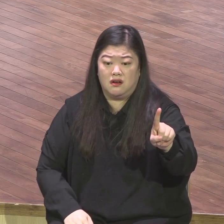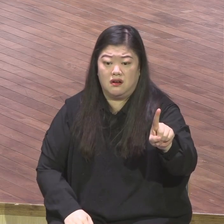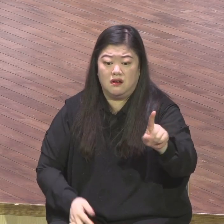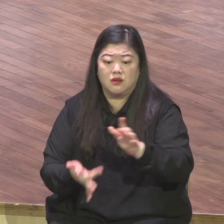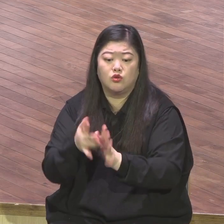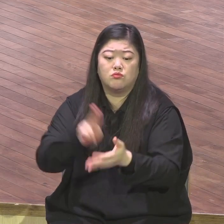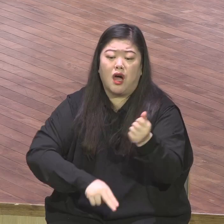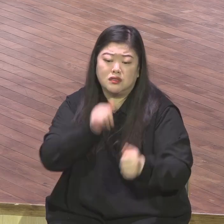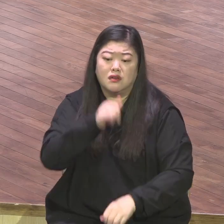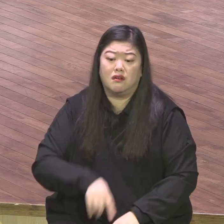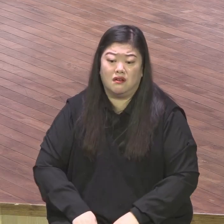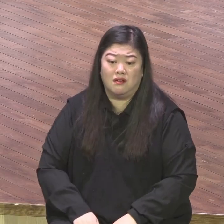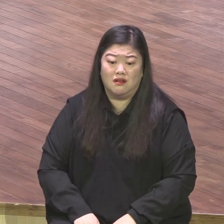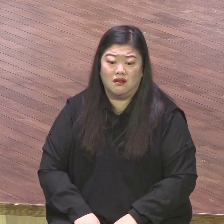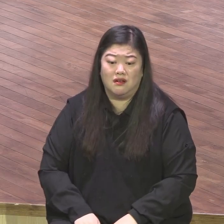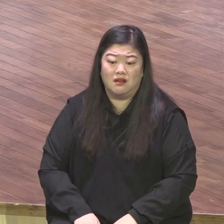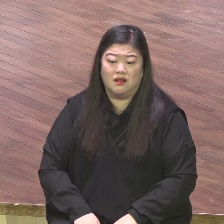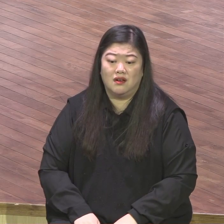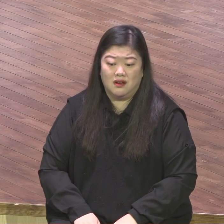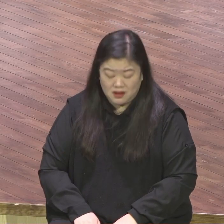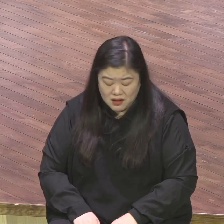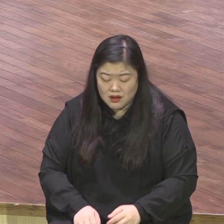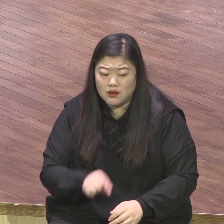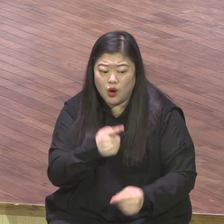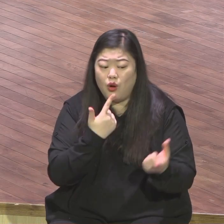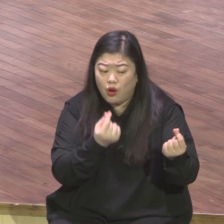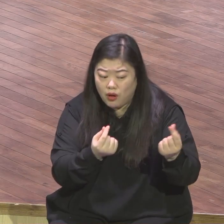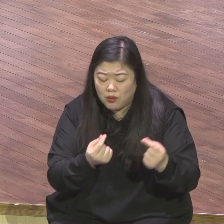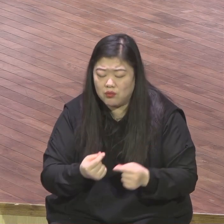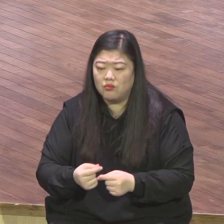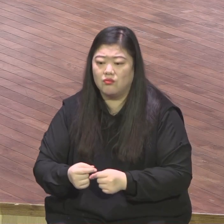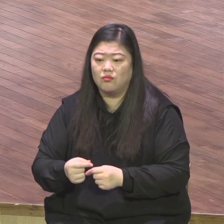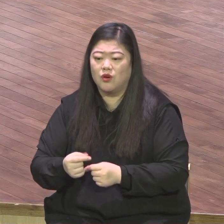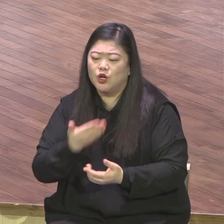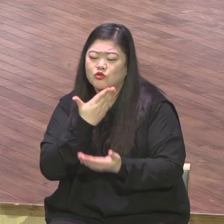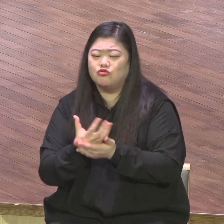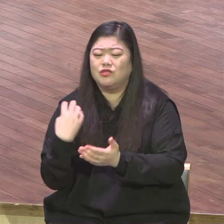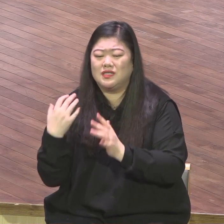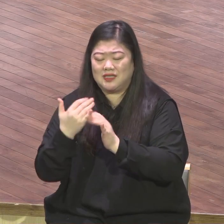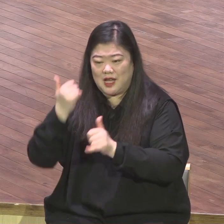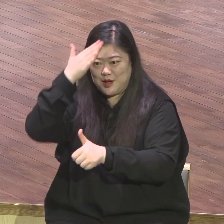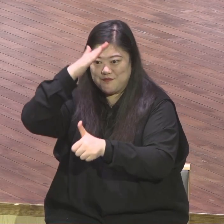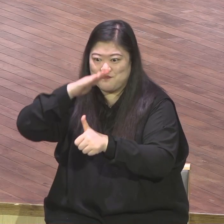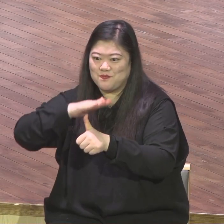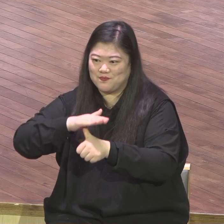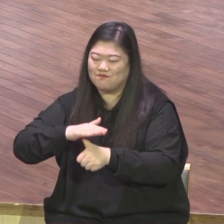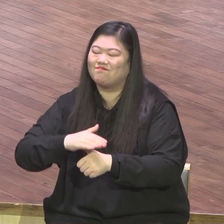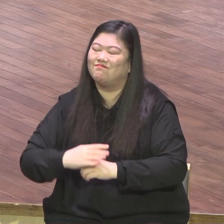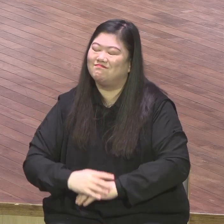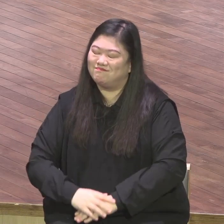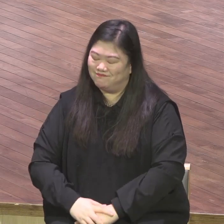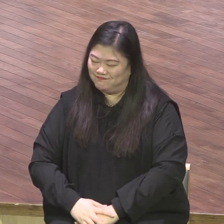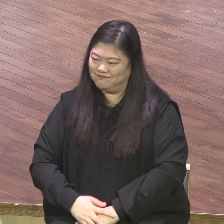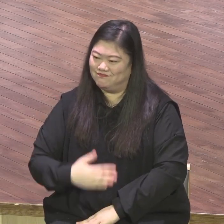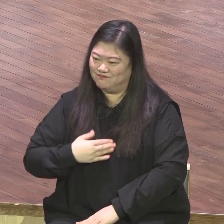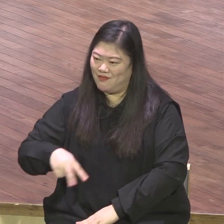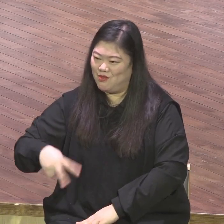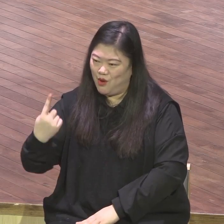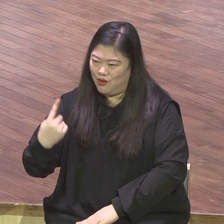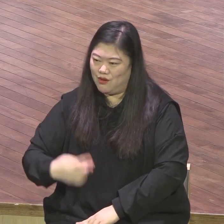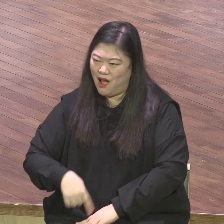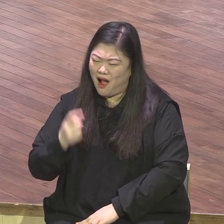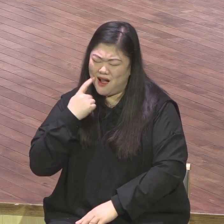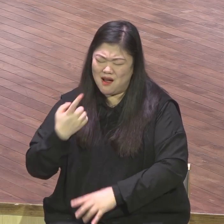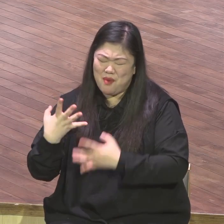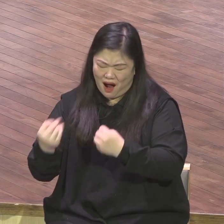정말로 사모들이 뛰어지면서 이 삼운동에 참여하는지 안 하는지 보면 다 드러납니다. 그런 거는 본인이 뭐 아무리 예수님